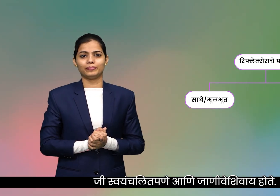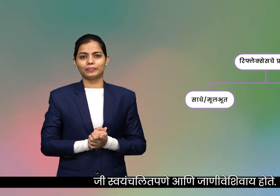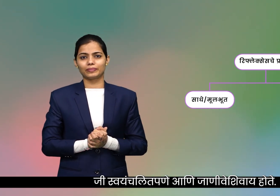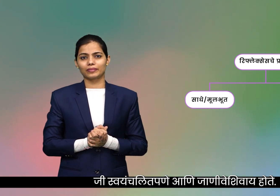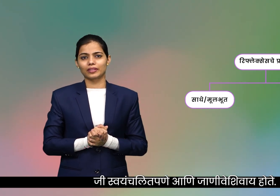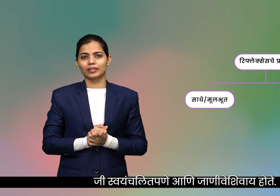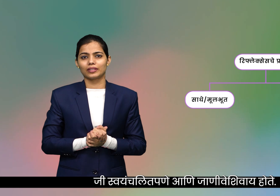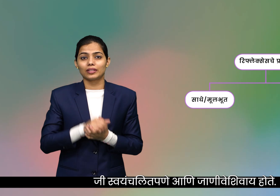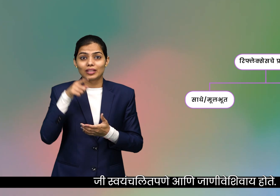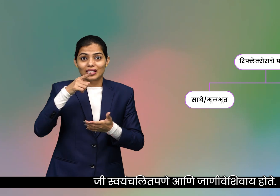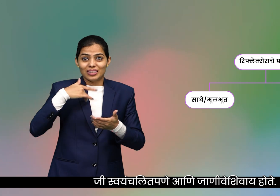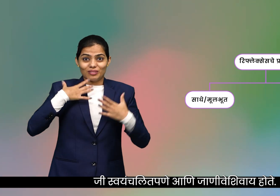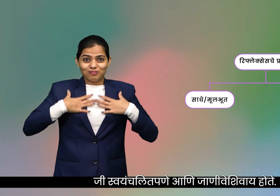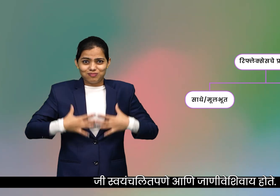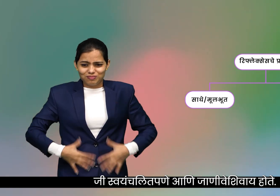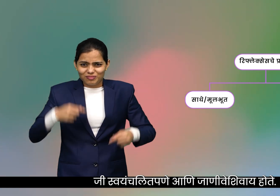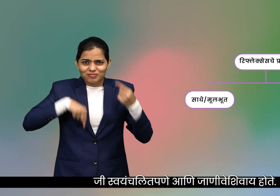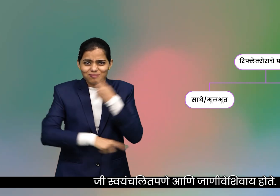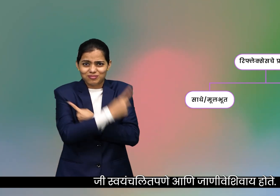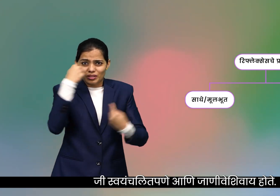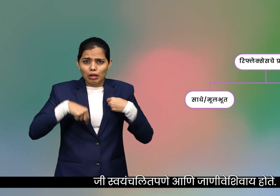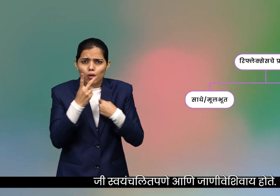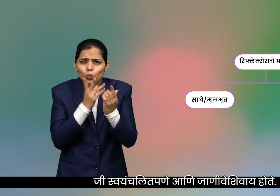जी स्वयंचलितपणे आणि जाणीवेशिवाय होते.